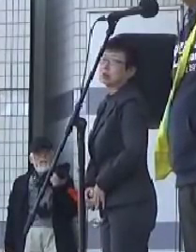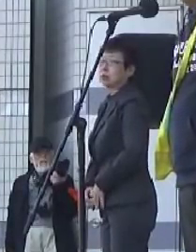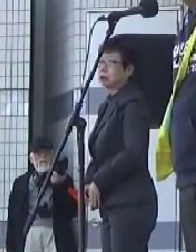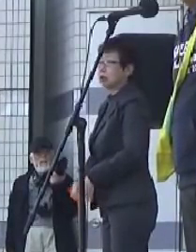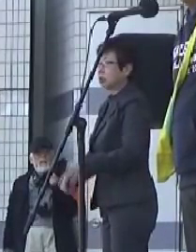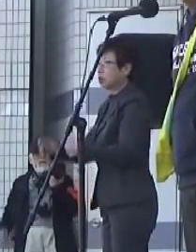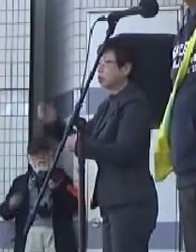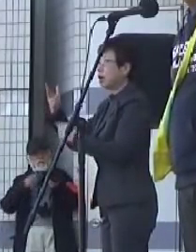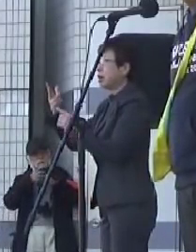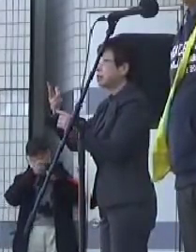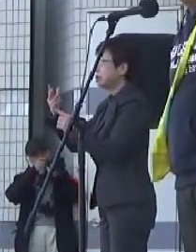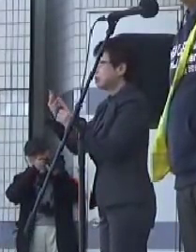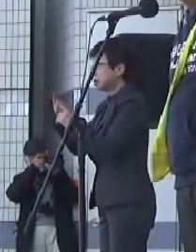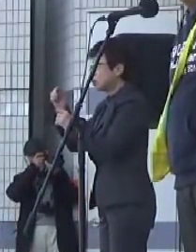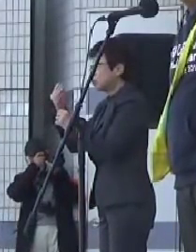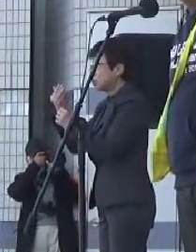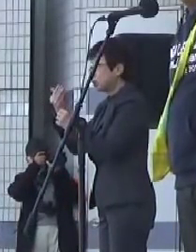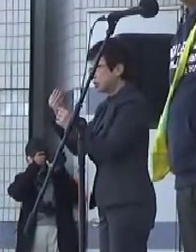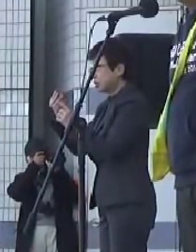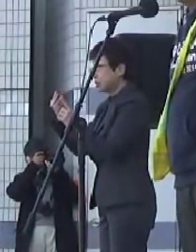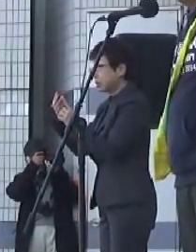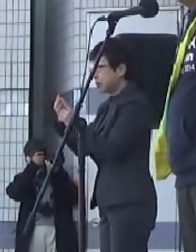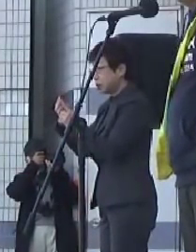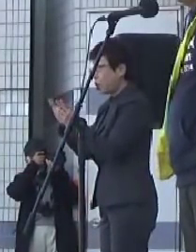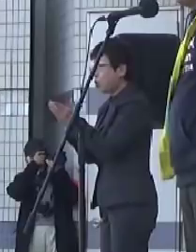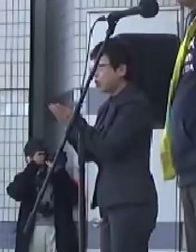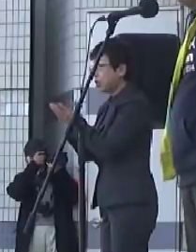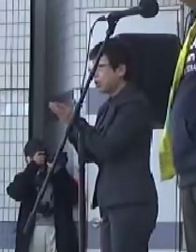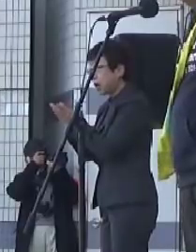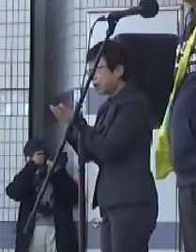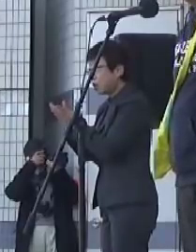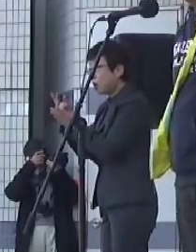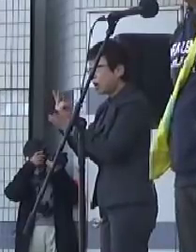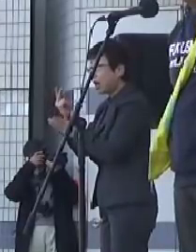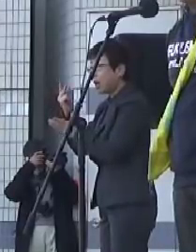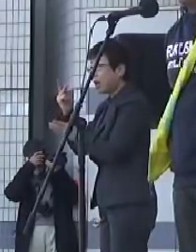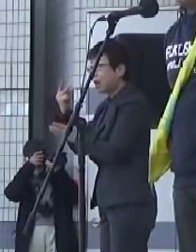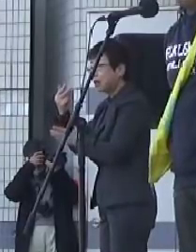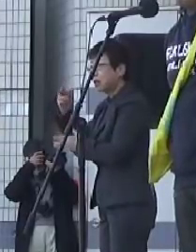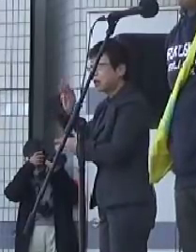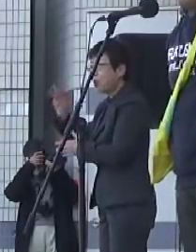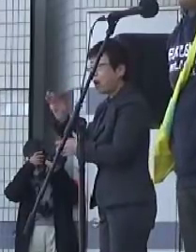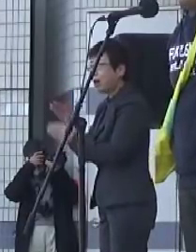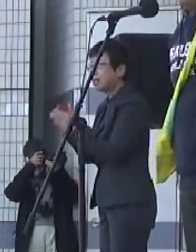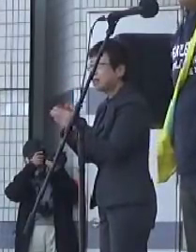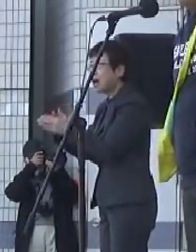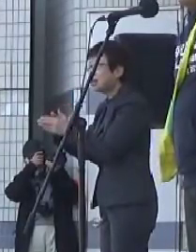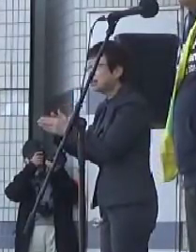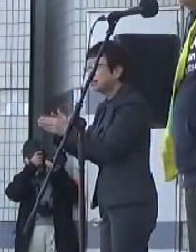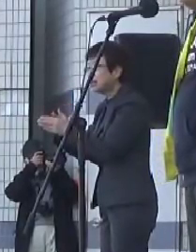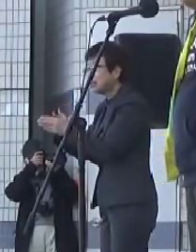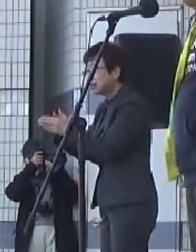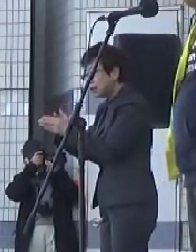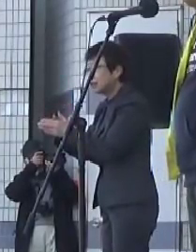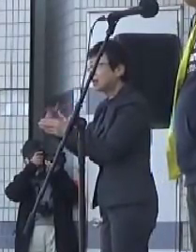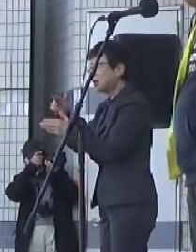18日、19日と新潟の柏崎原発、刈羽原発も見てきました。